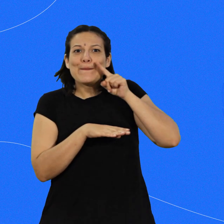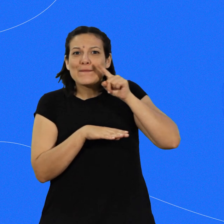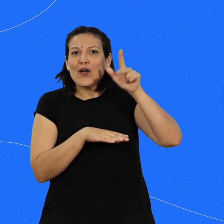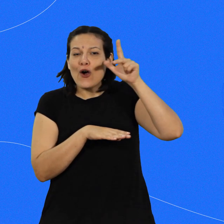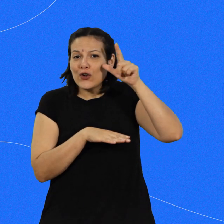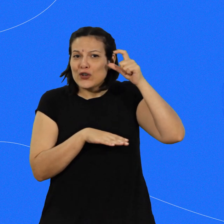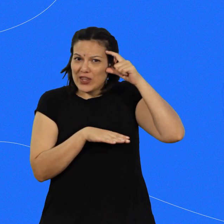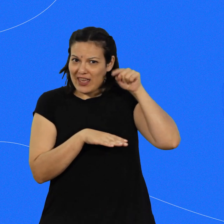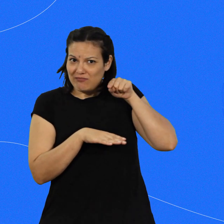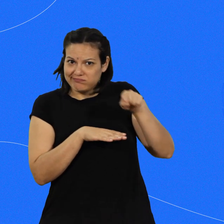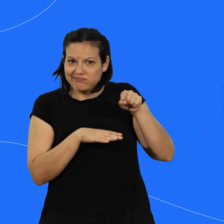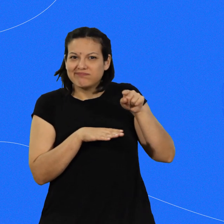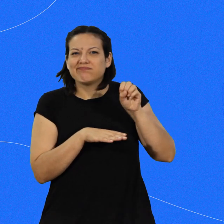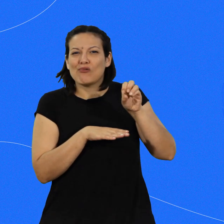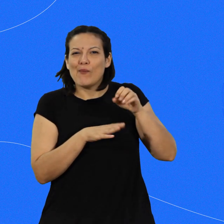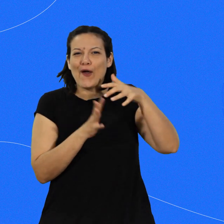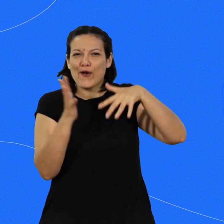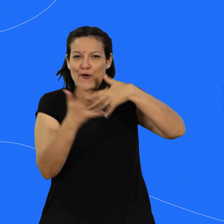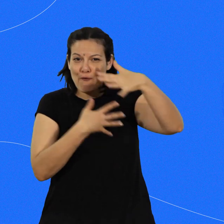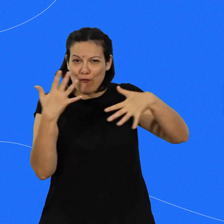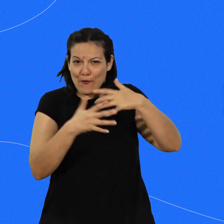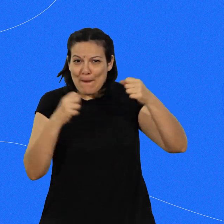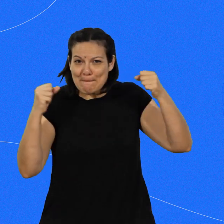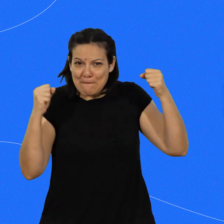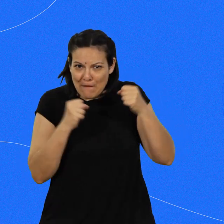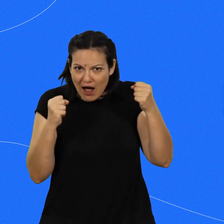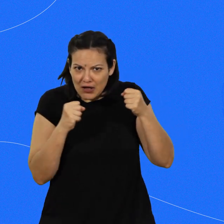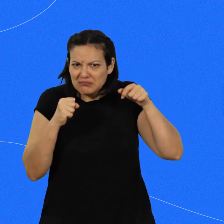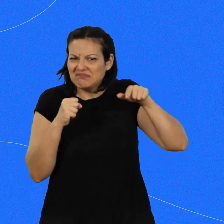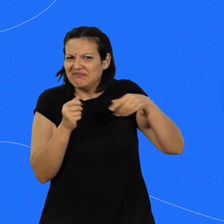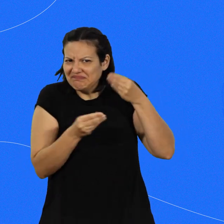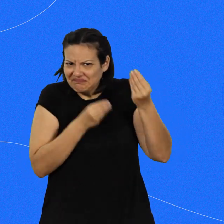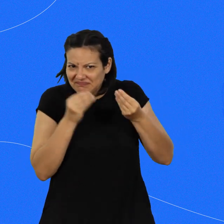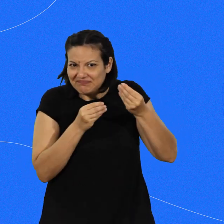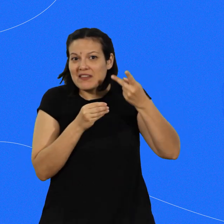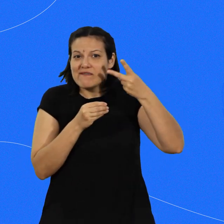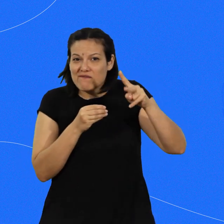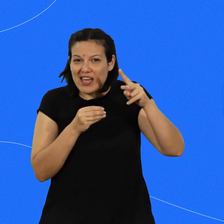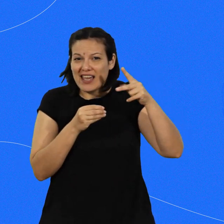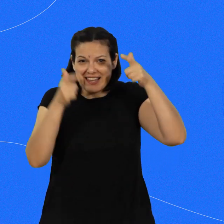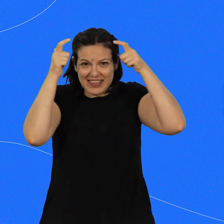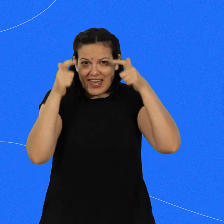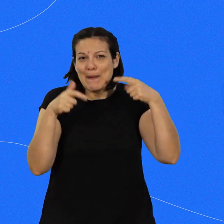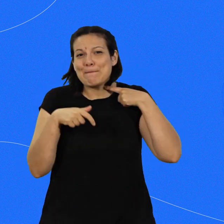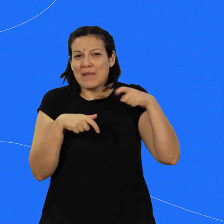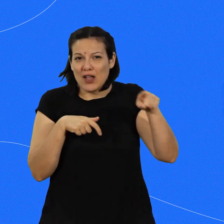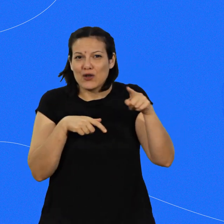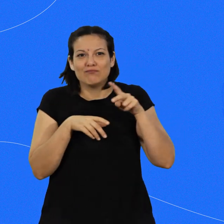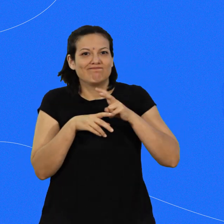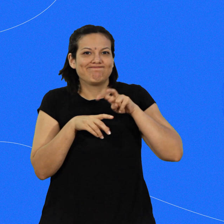Revolución, la llamada Revolución de Mayo de 1810, donde el virrey español es depuesto y se conforma